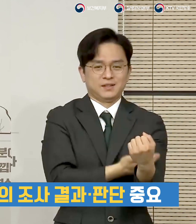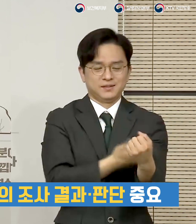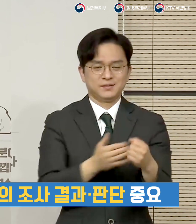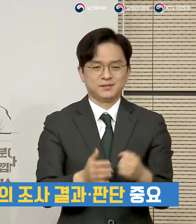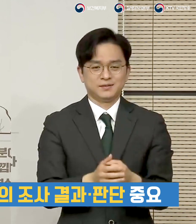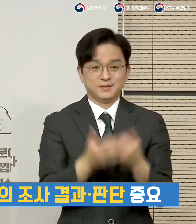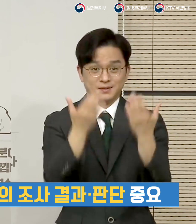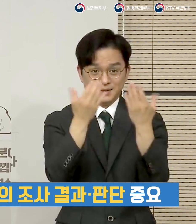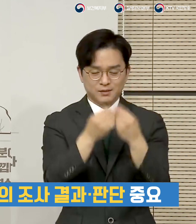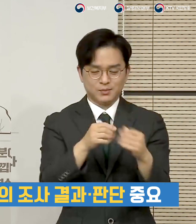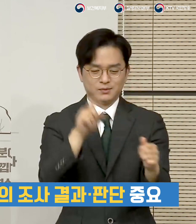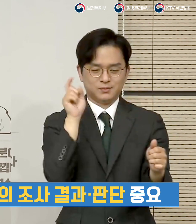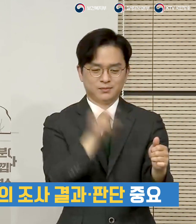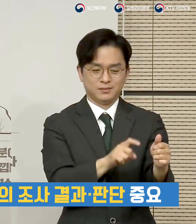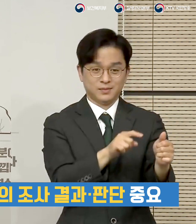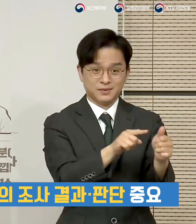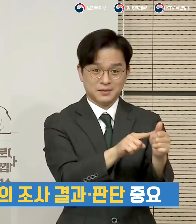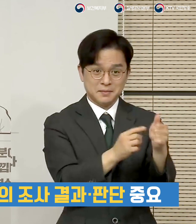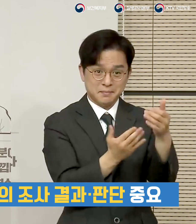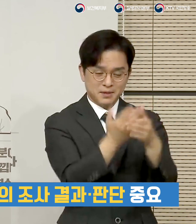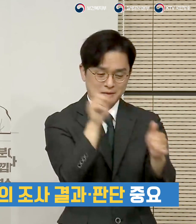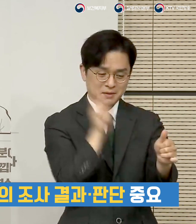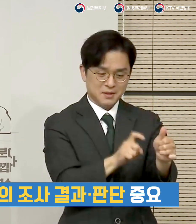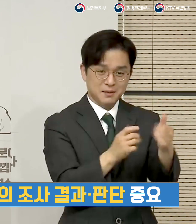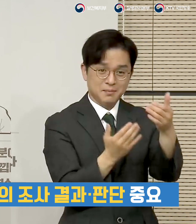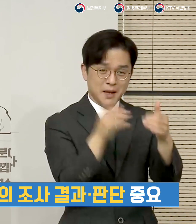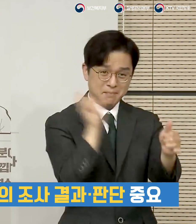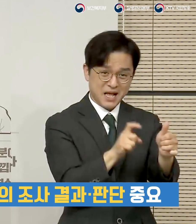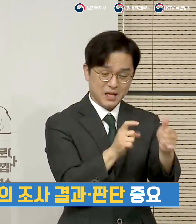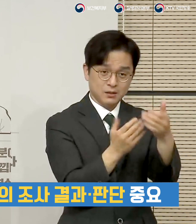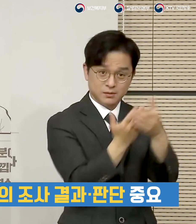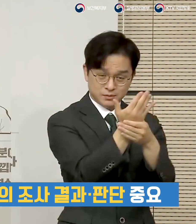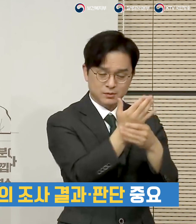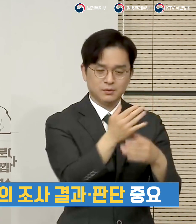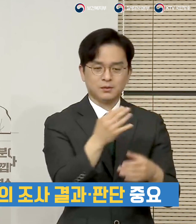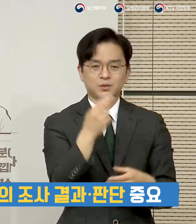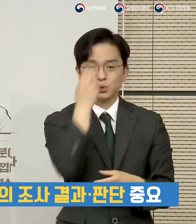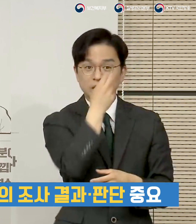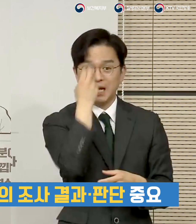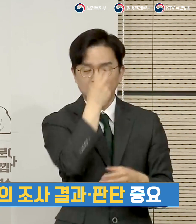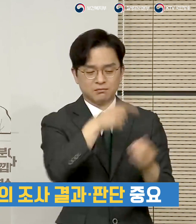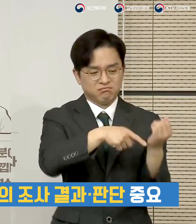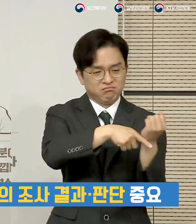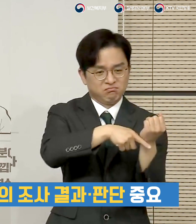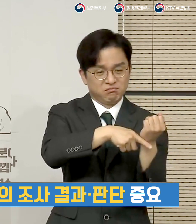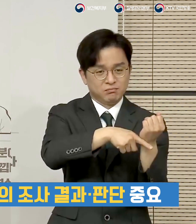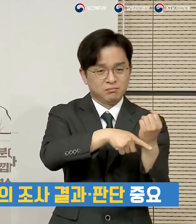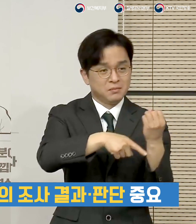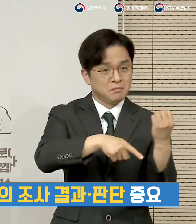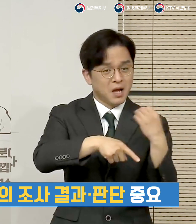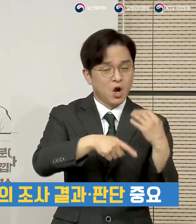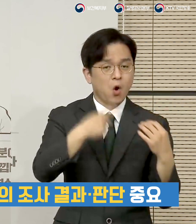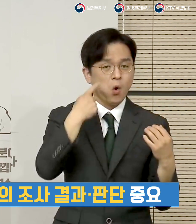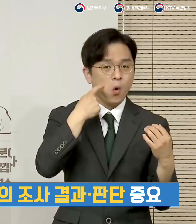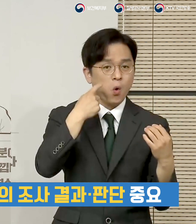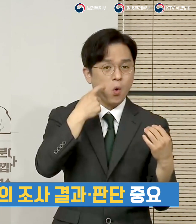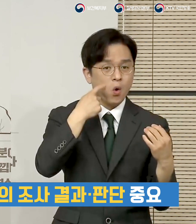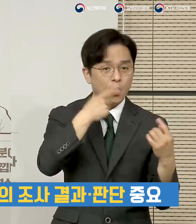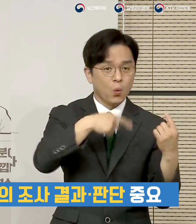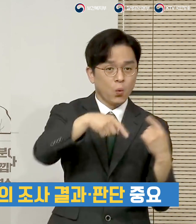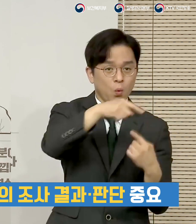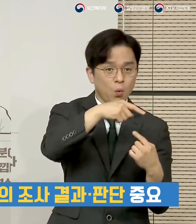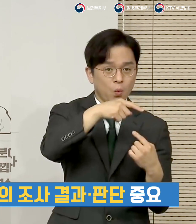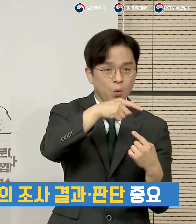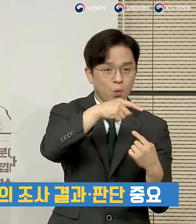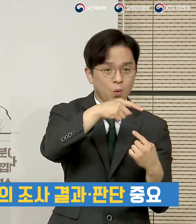과정이나 이후에 이 추가적인 조사 과정에서 뭐 거짓을 말하거나 지연된 정보의 제공이 있었다